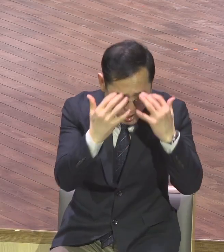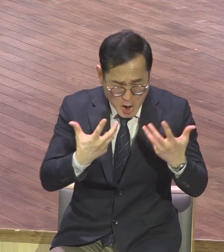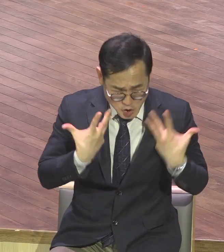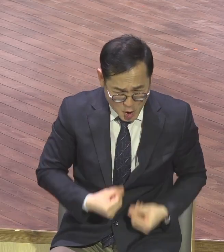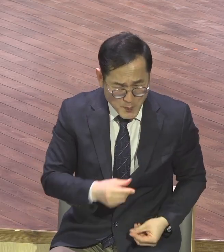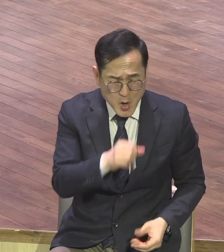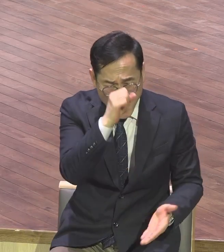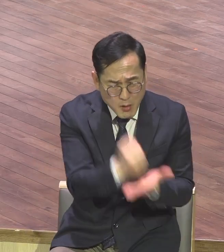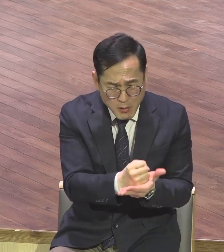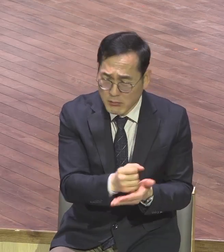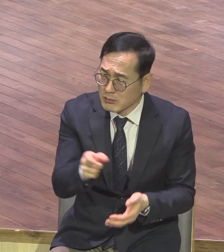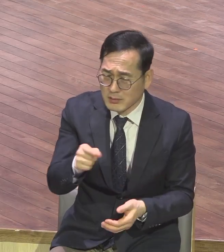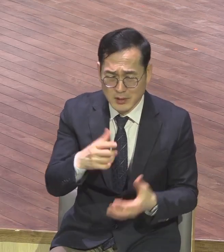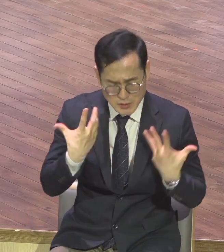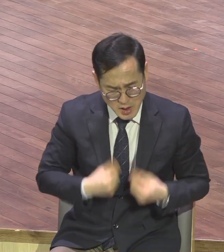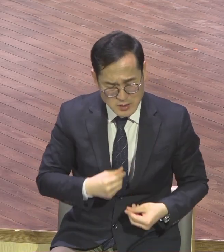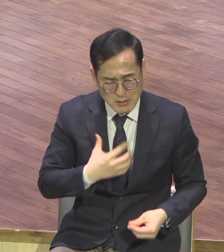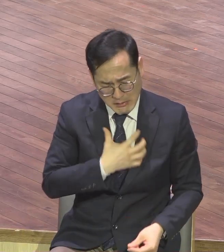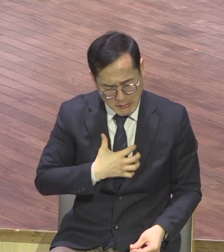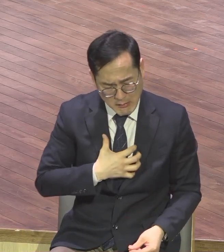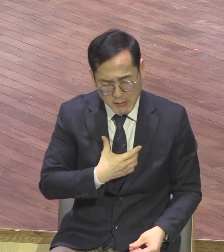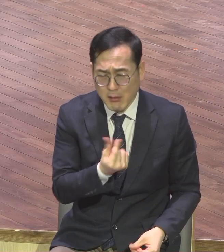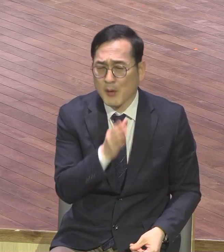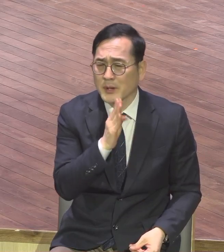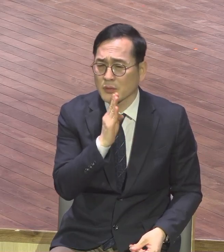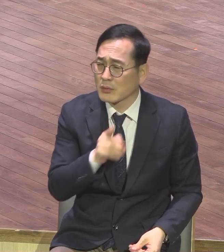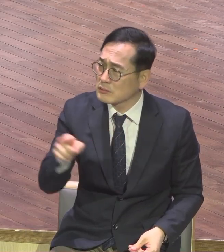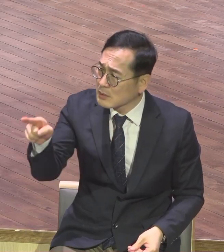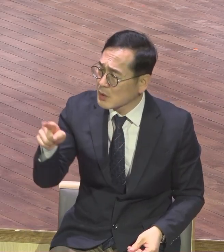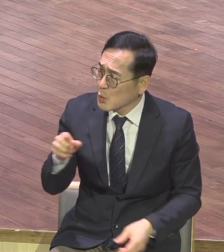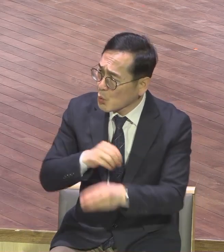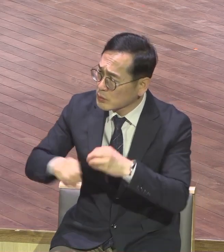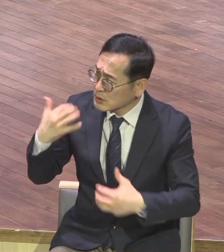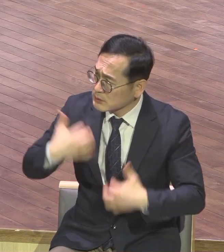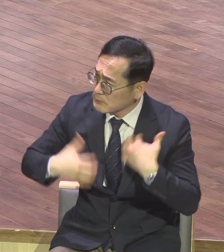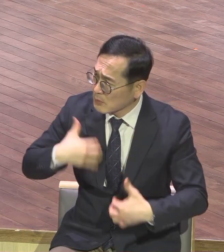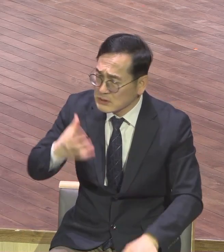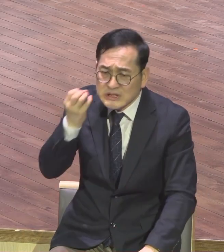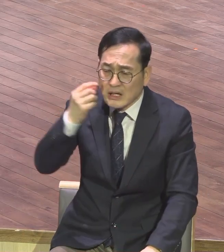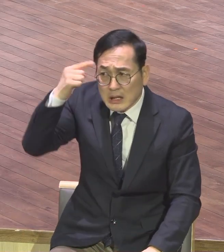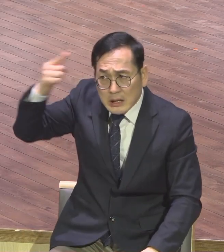약간 맛이 가서 불신자가 볼 때 이상한 새.